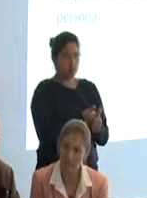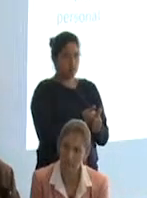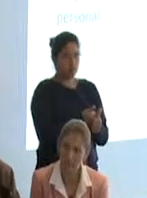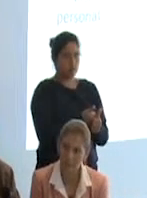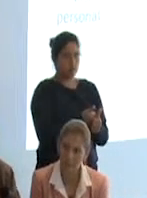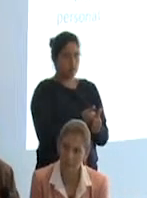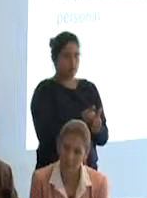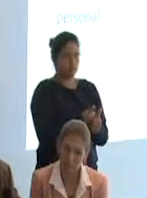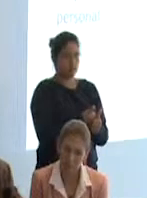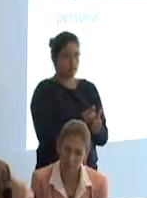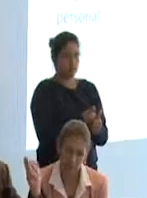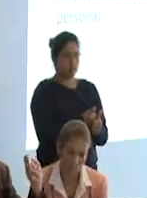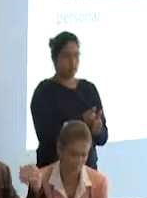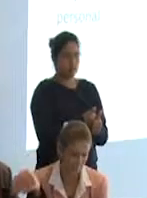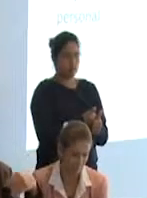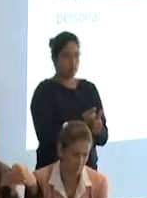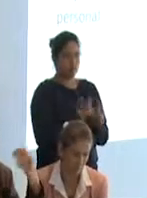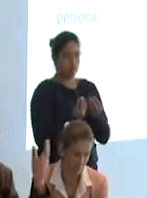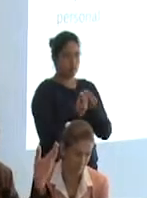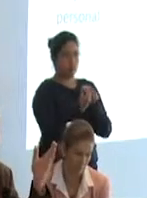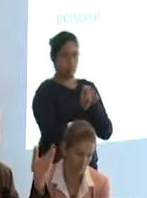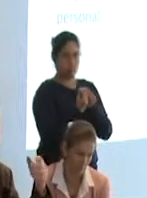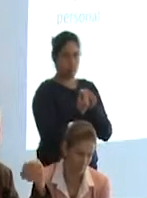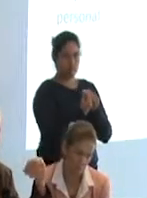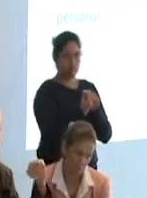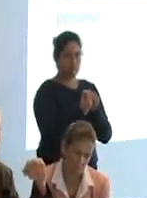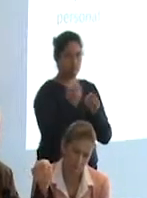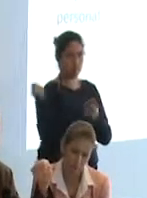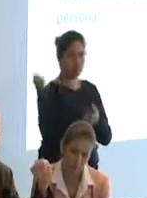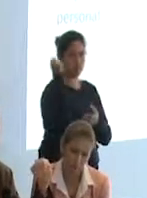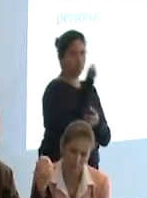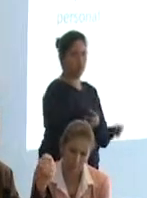se le asignan, no, son asignados por una comisión,